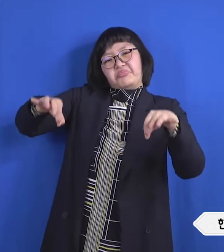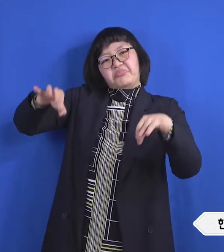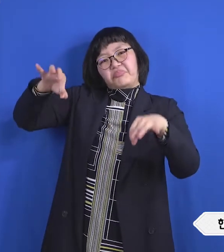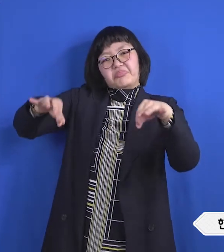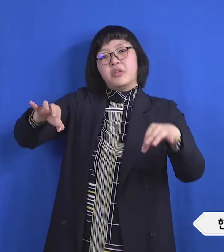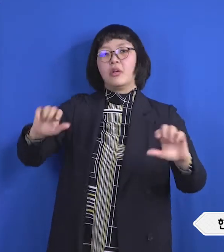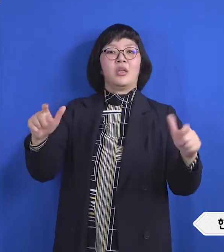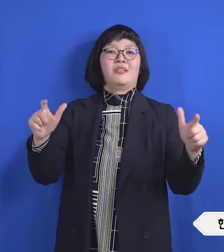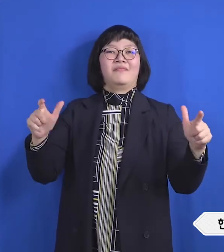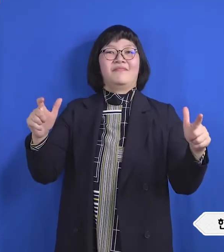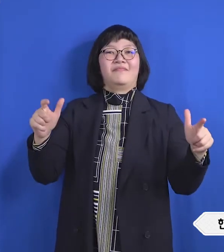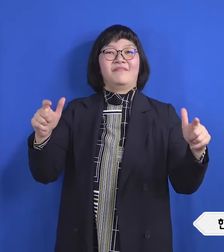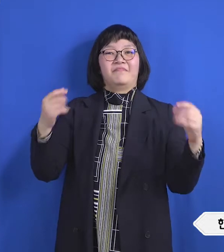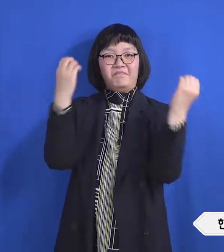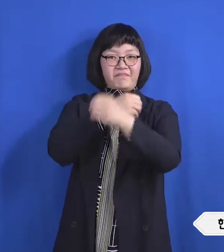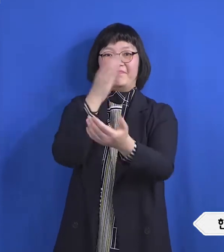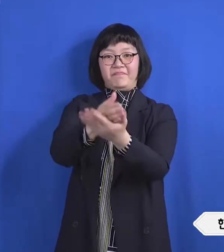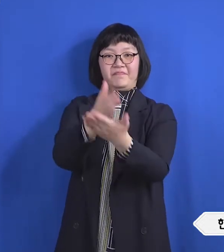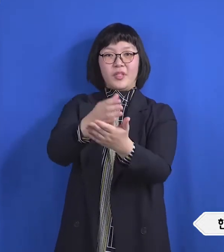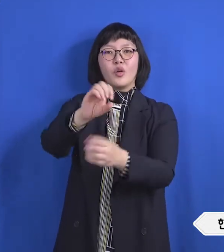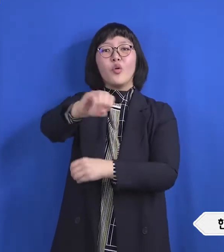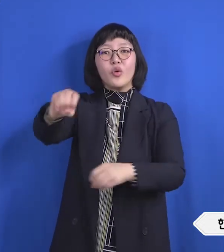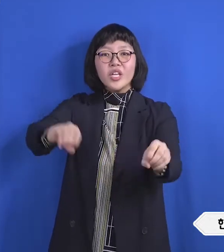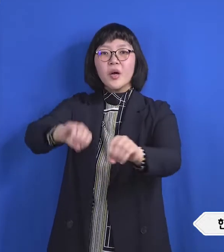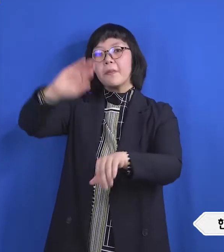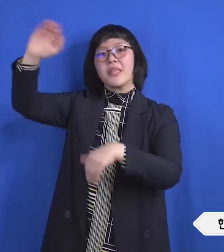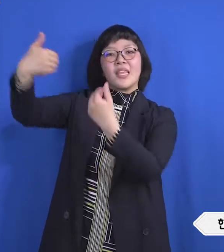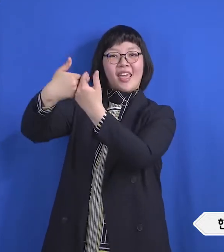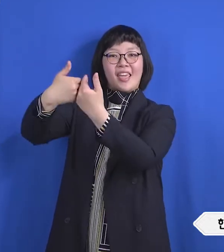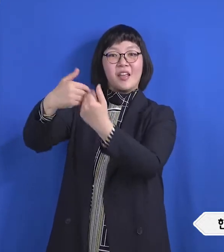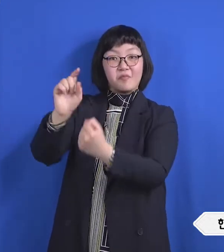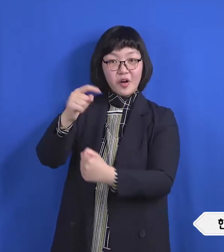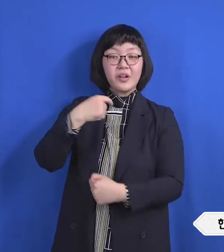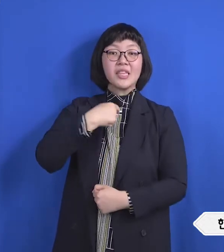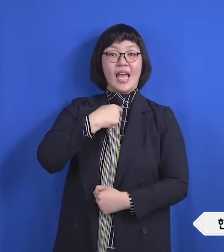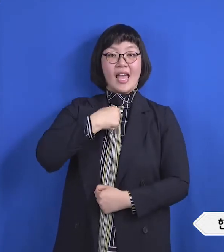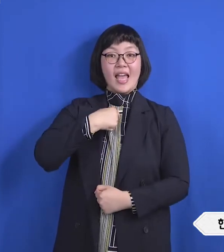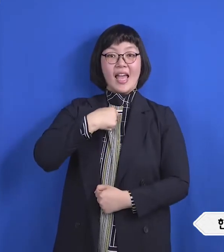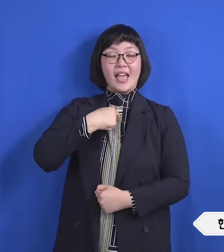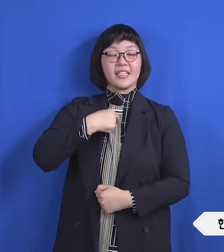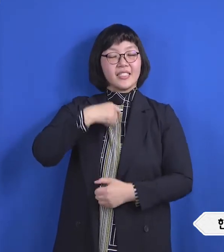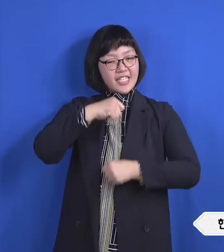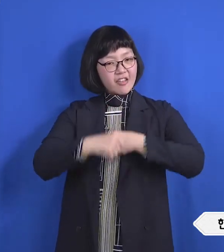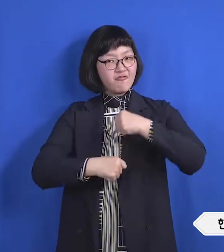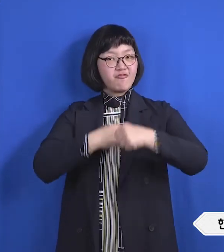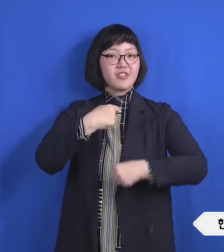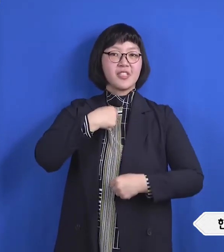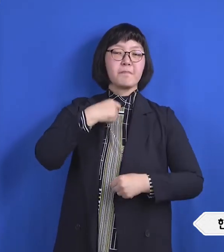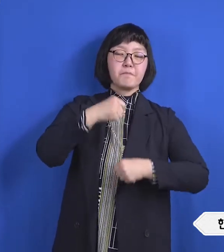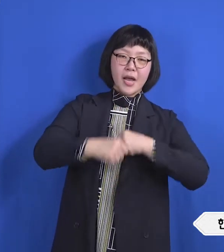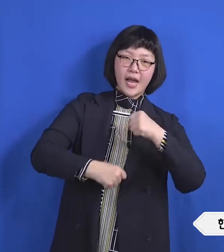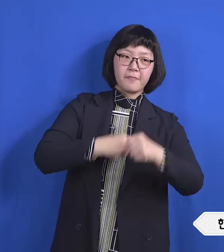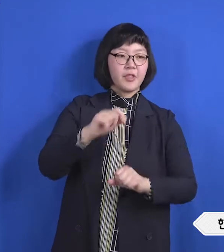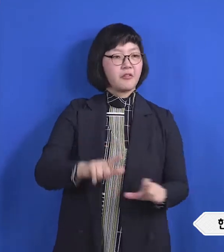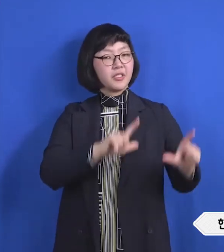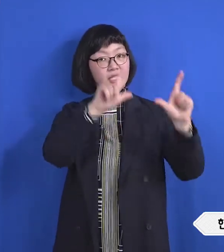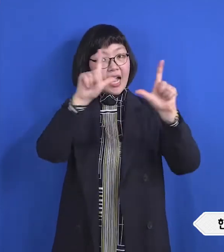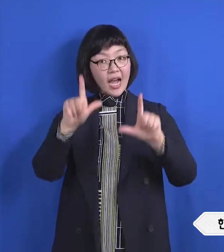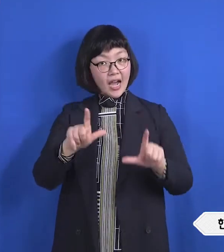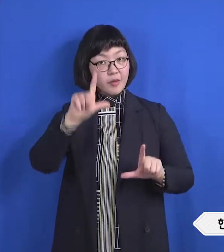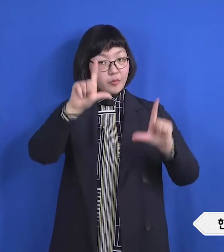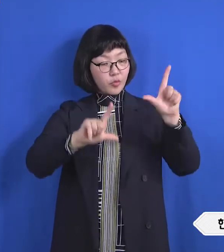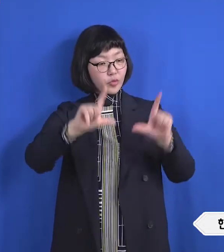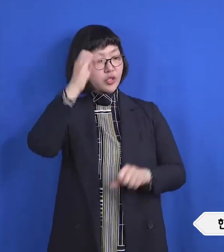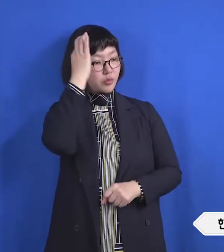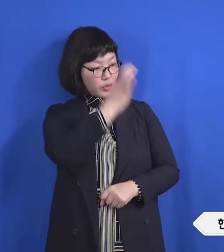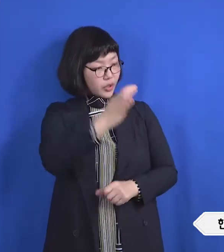아무것도 없다는 것입니다. 오히려 그 반대입니다. 내가 내 자유를 가지고 행동하는 것을 보시고